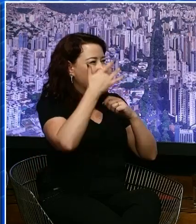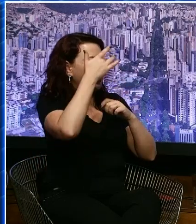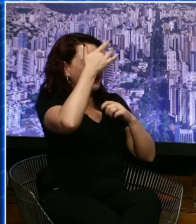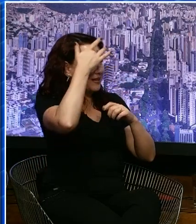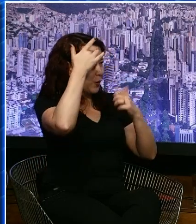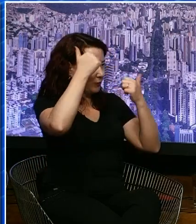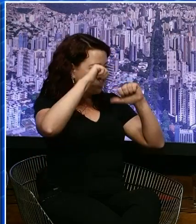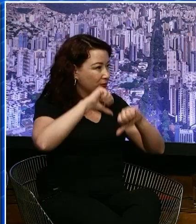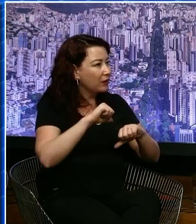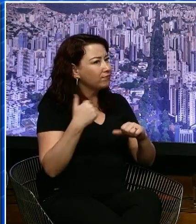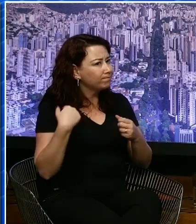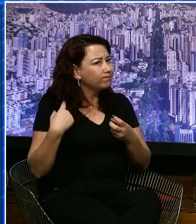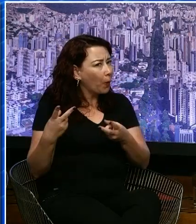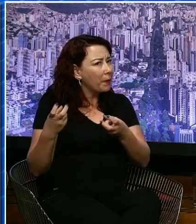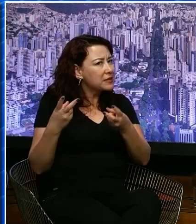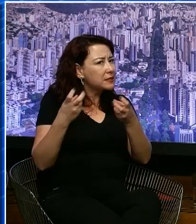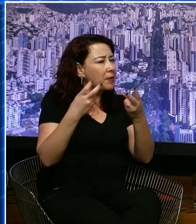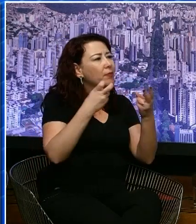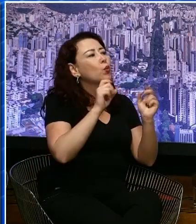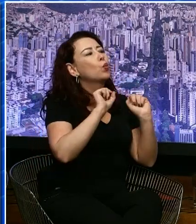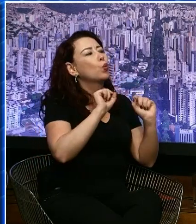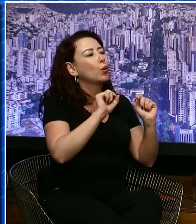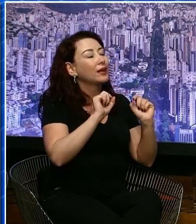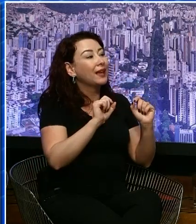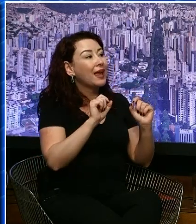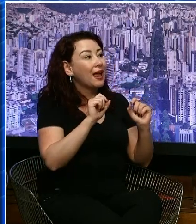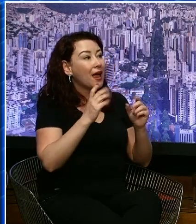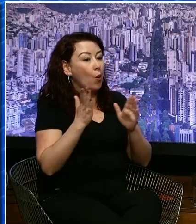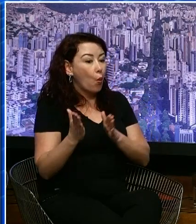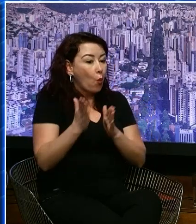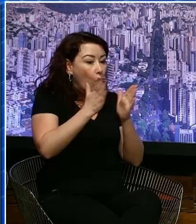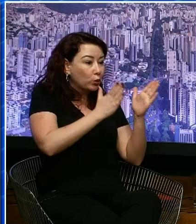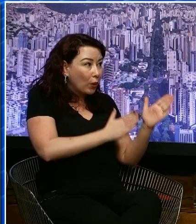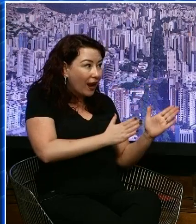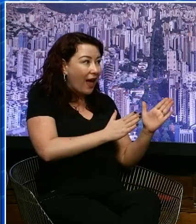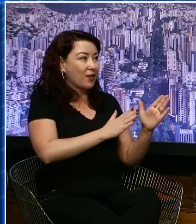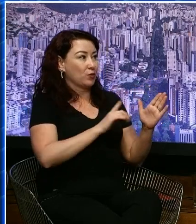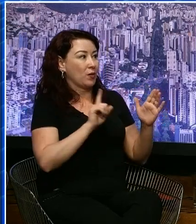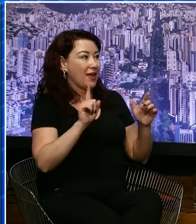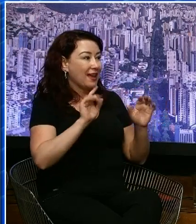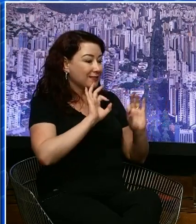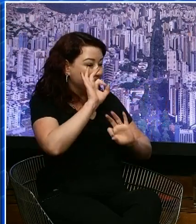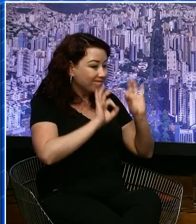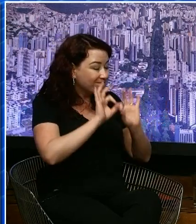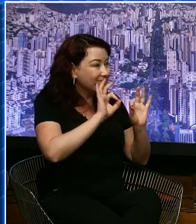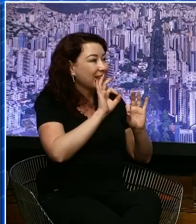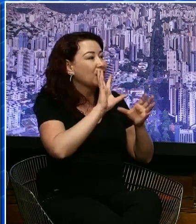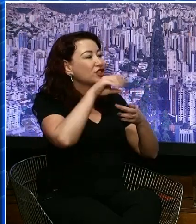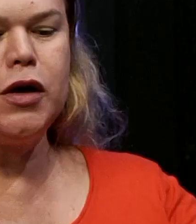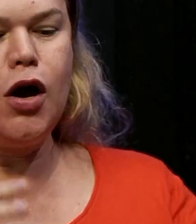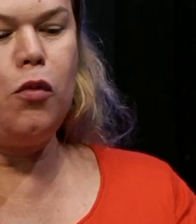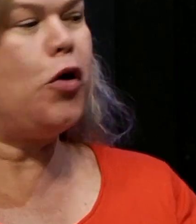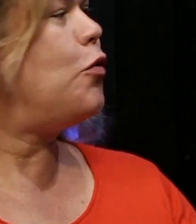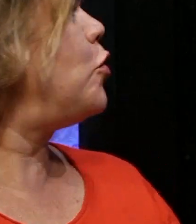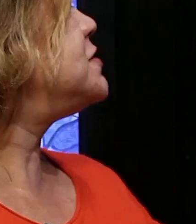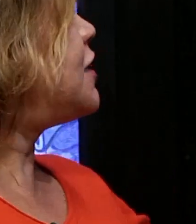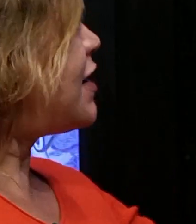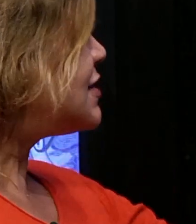observou, eu, toda a parte da minha movimentação para tornar o meu projeto no digital foi uma observação